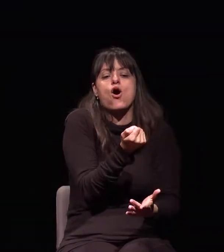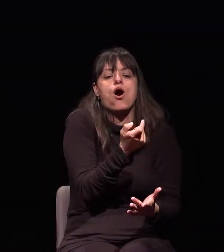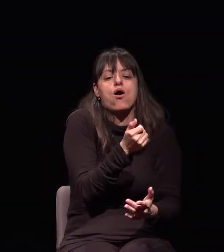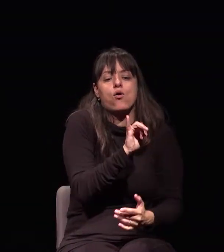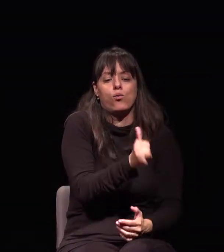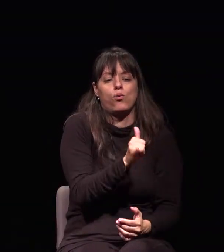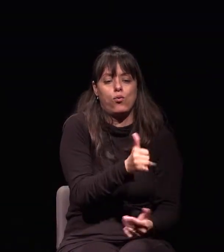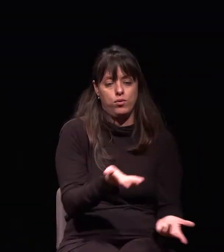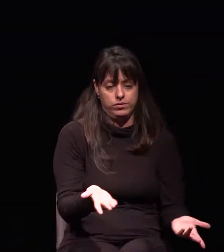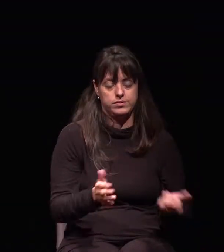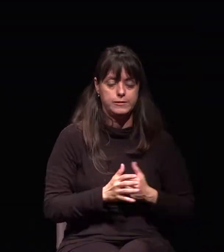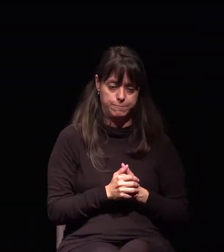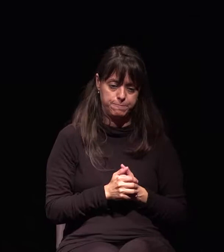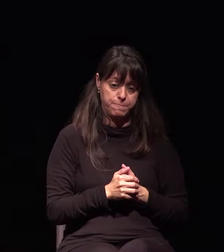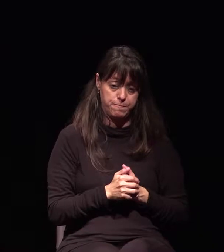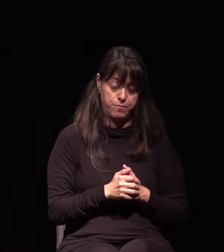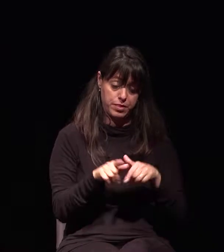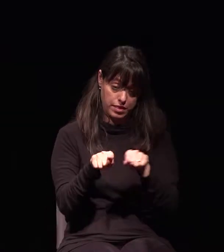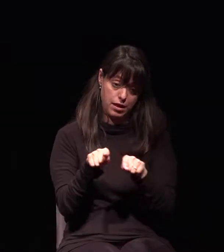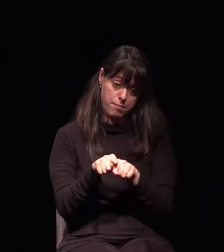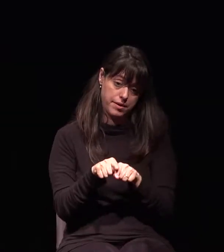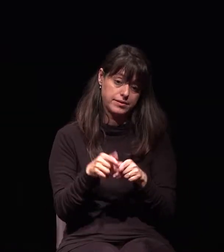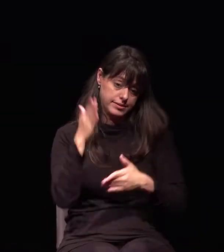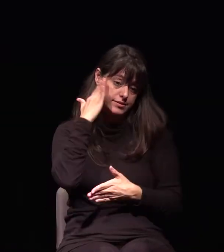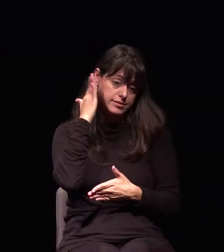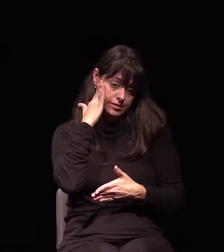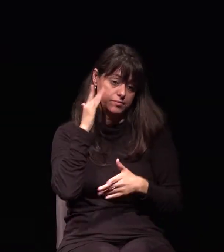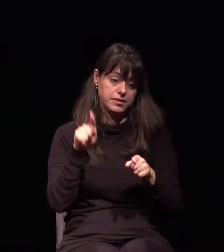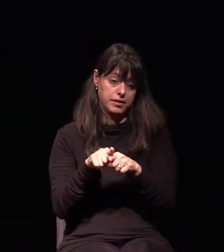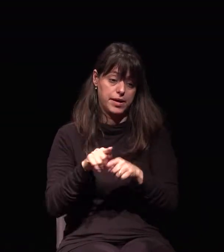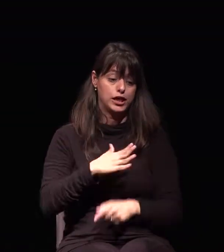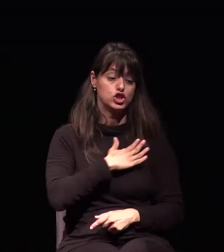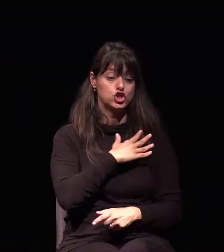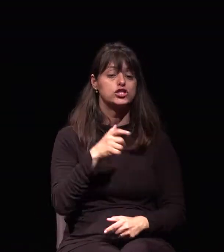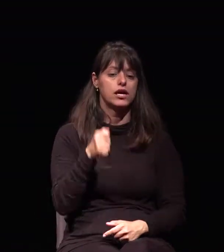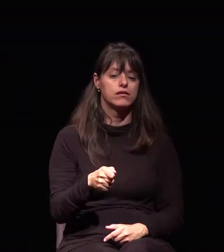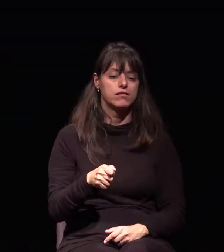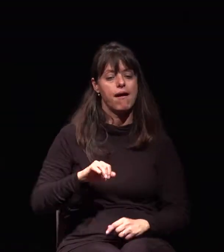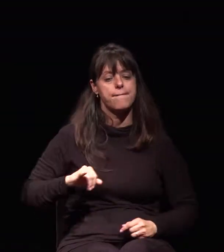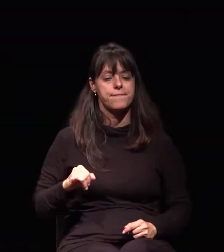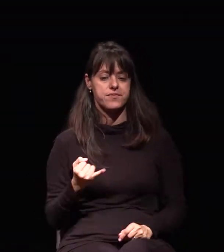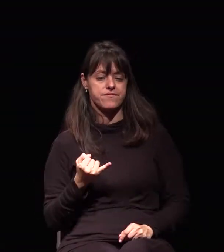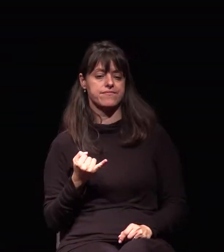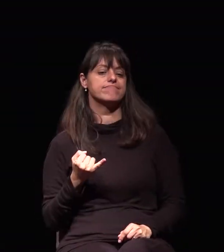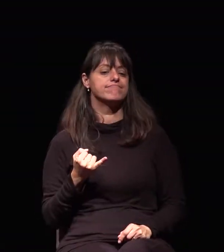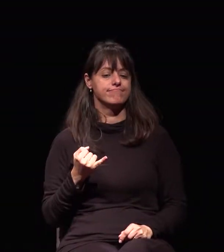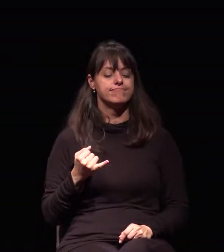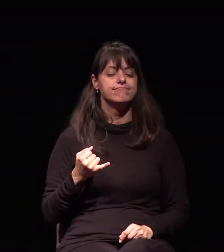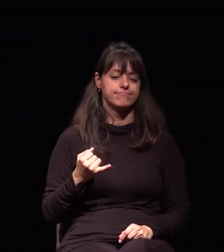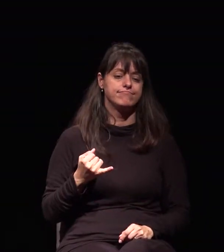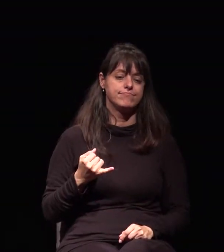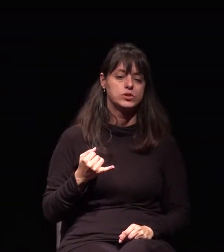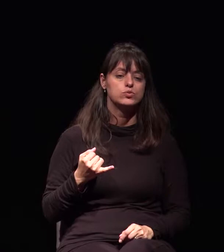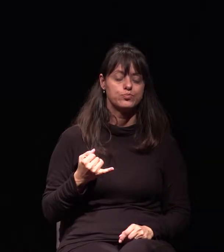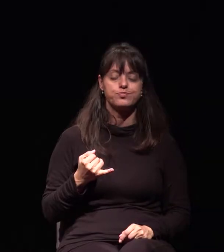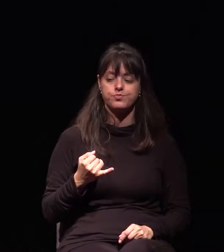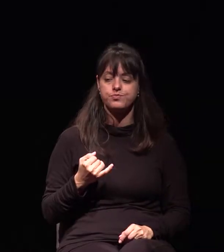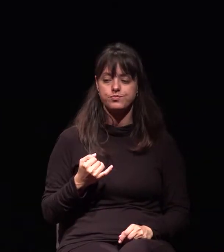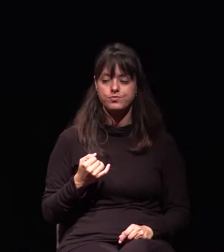E, evidentemente, que a ditadura usou isso, né, e